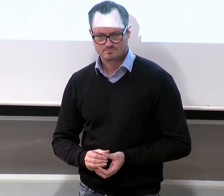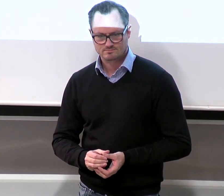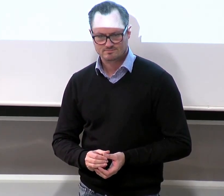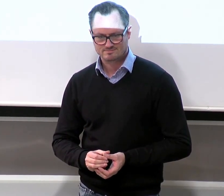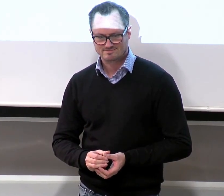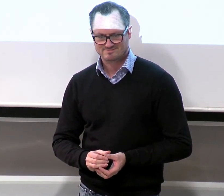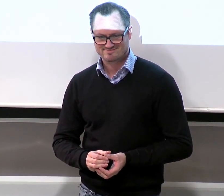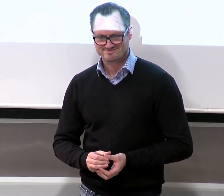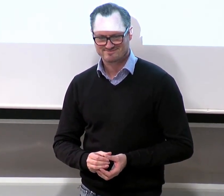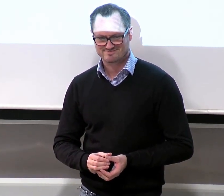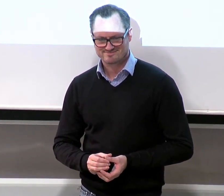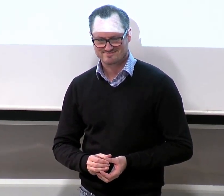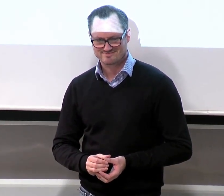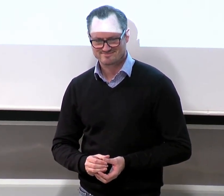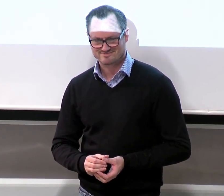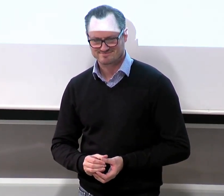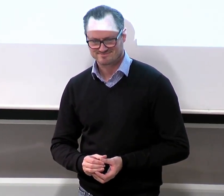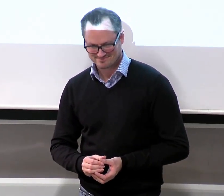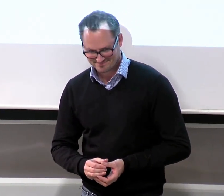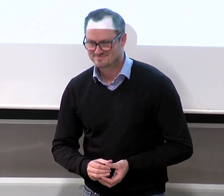teckenspråk parallellt med svenska lärningen.